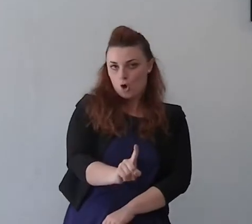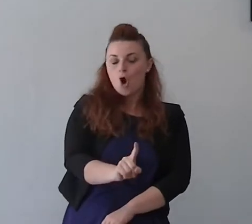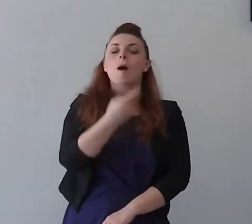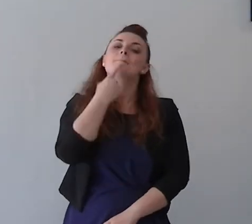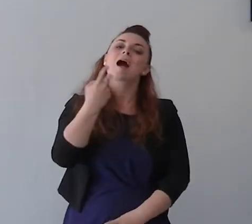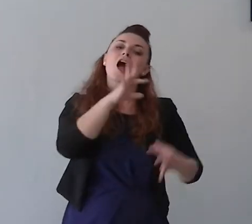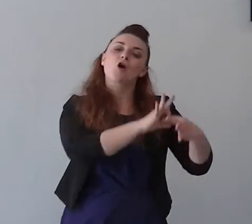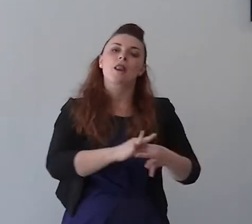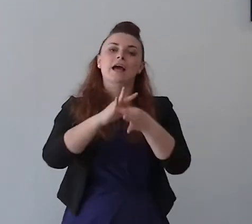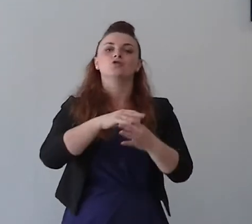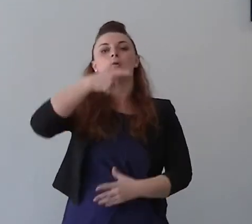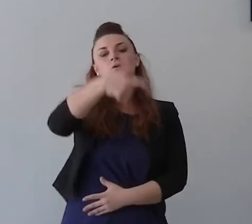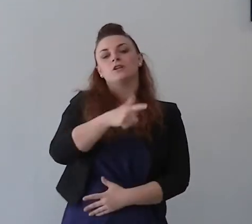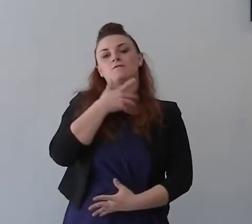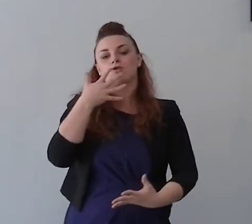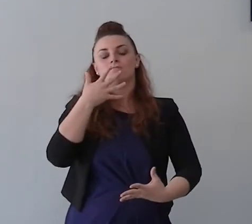Grazie.